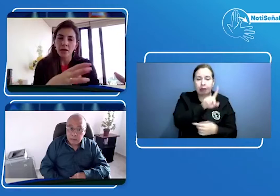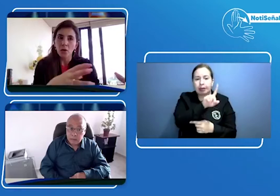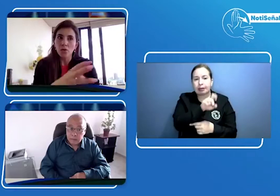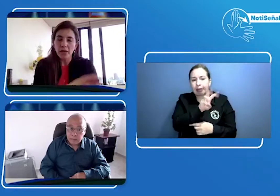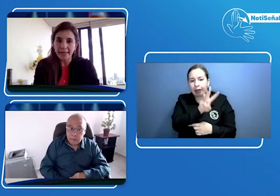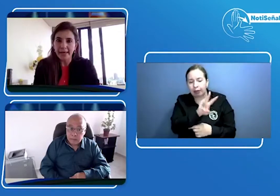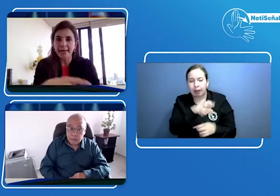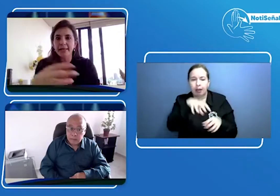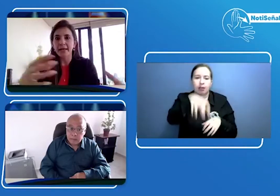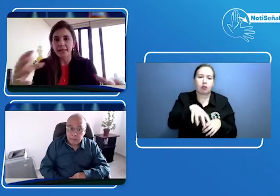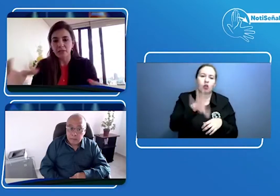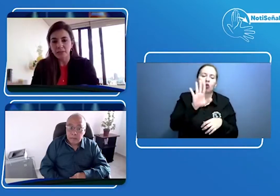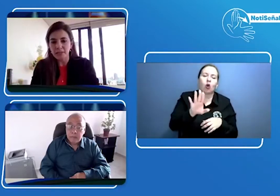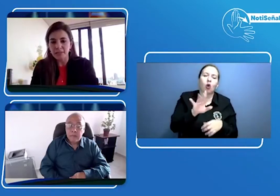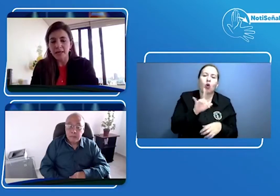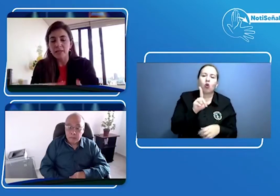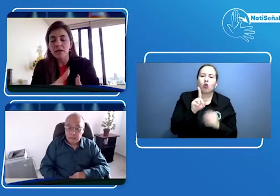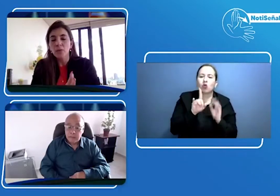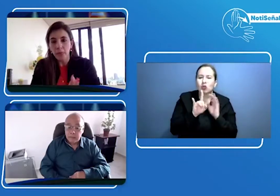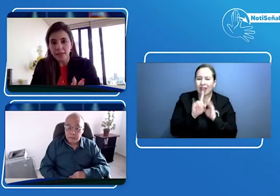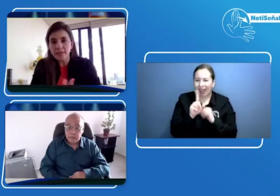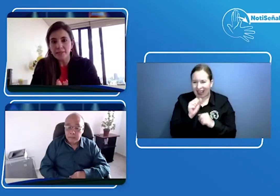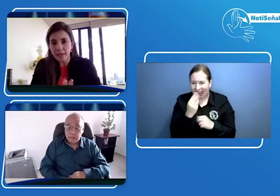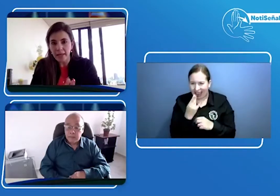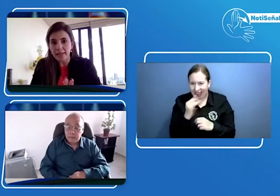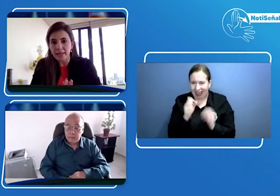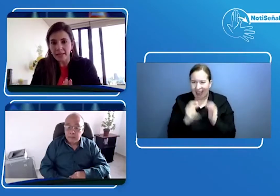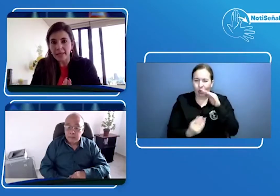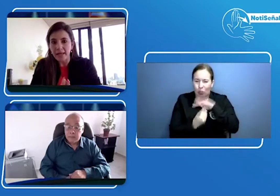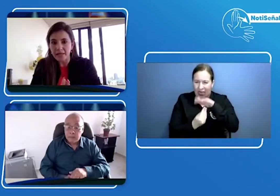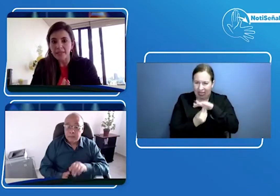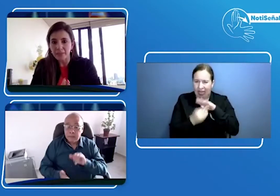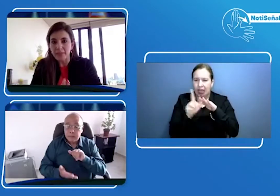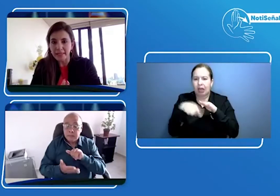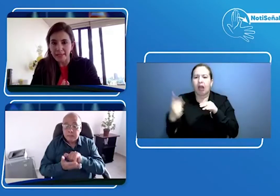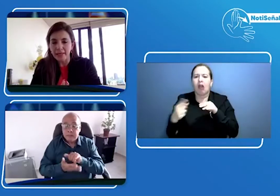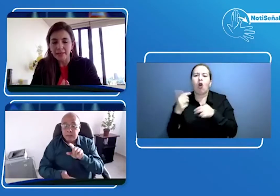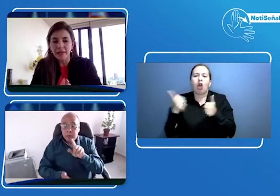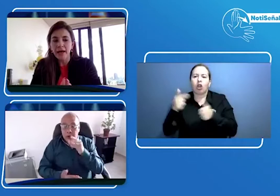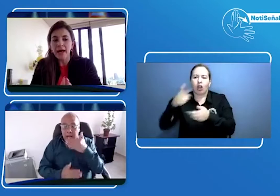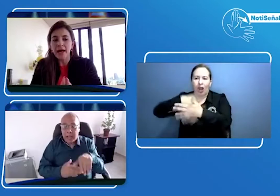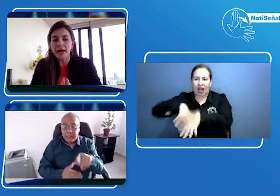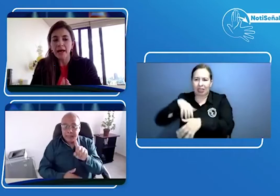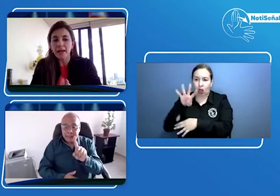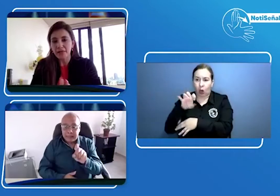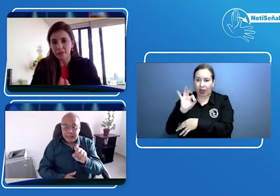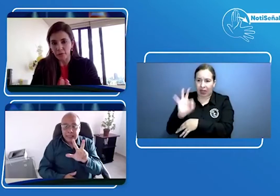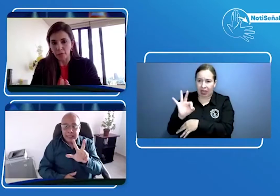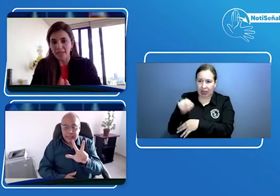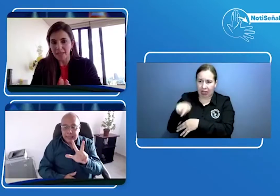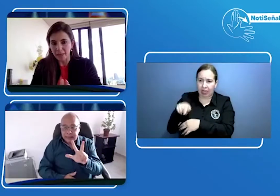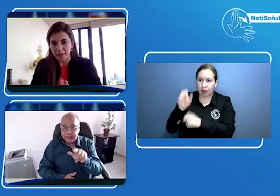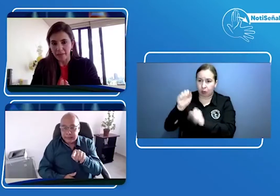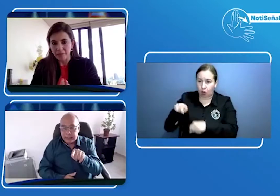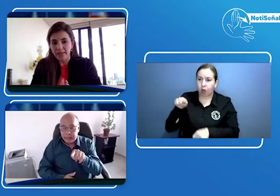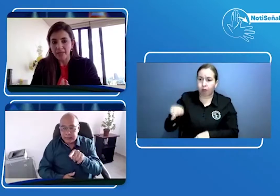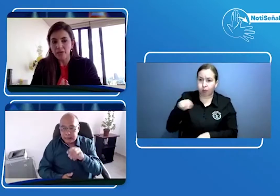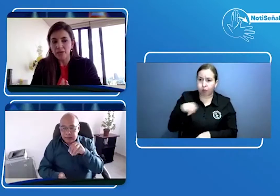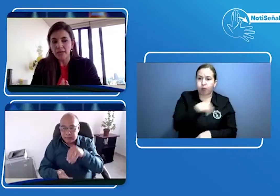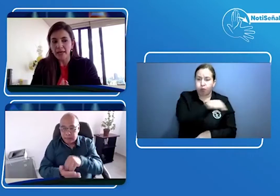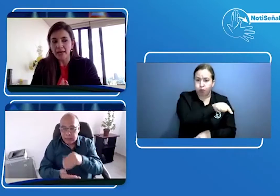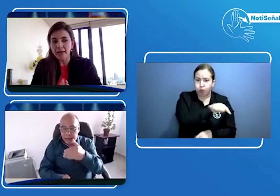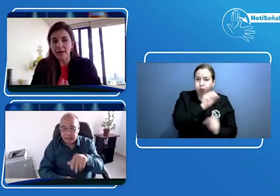63, Usaquén, la calle 26, puedes tener la accesibilidad a la plataforma Servir,